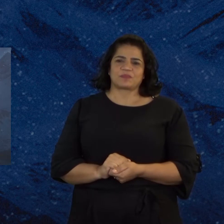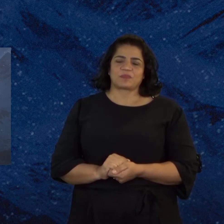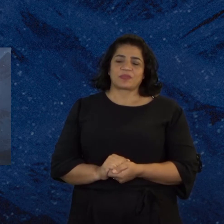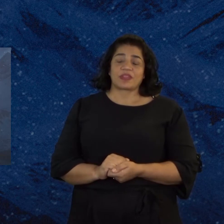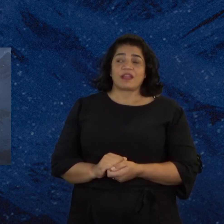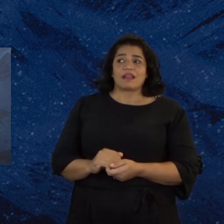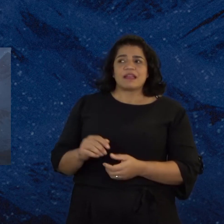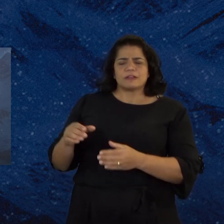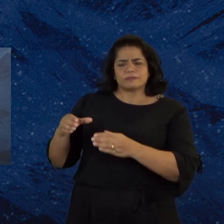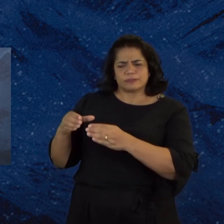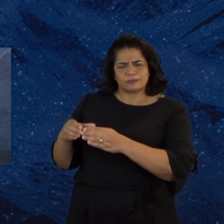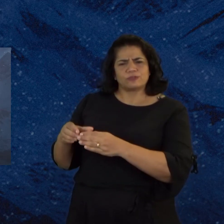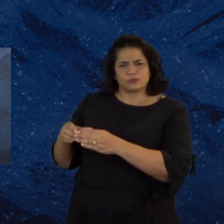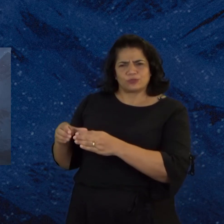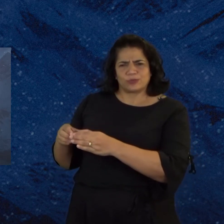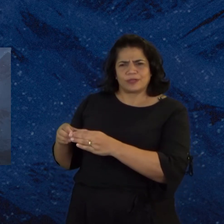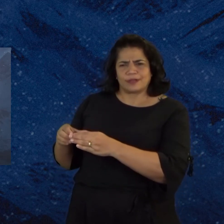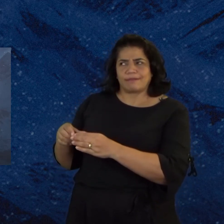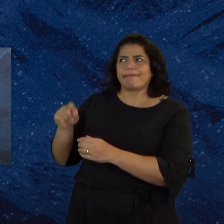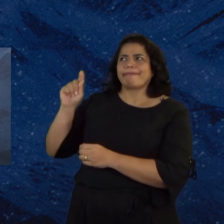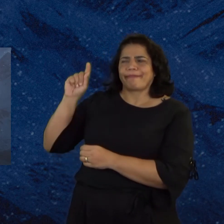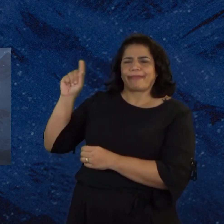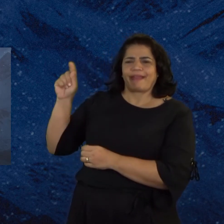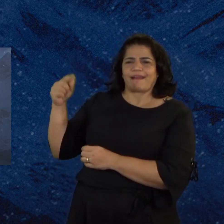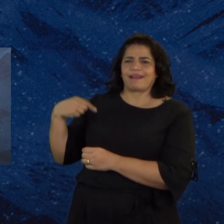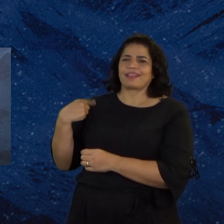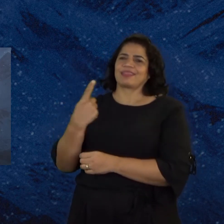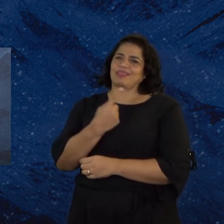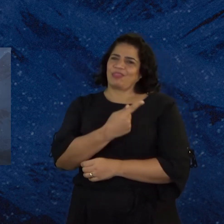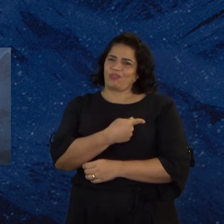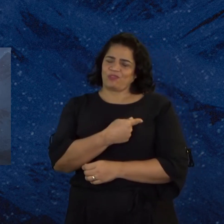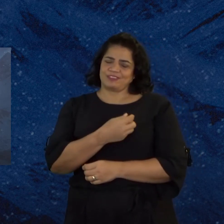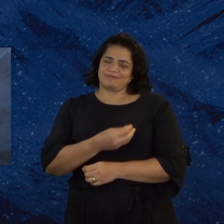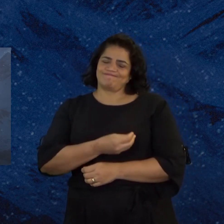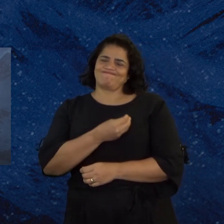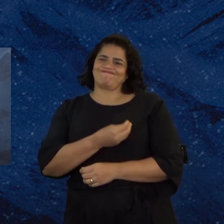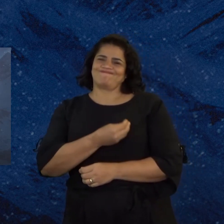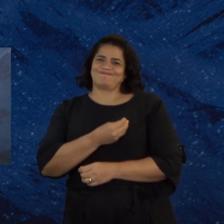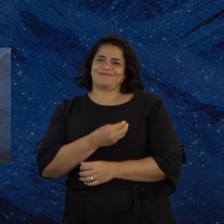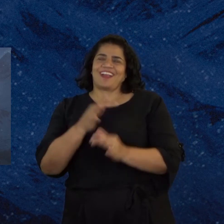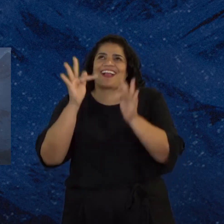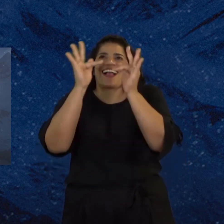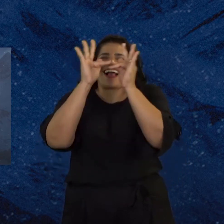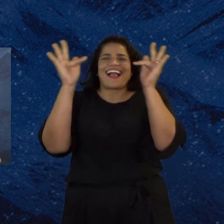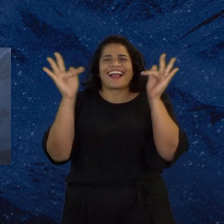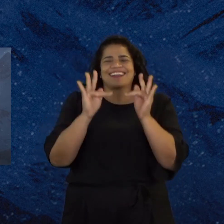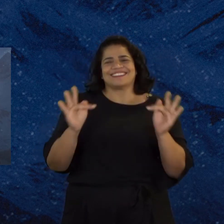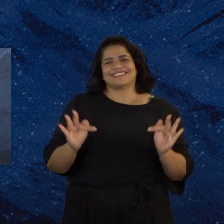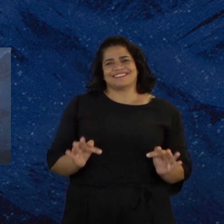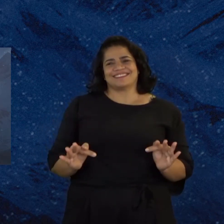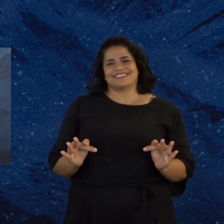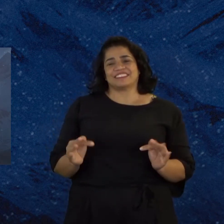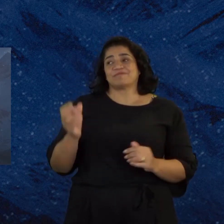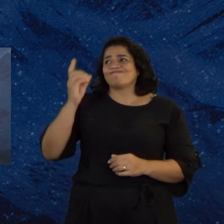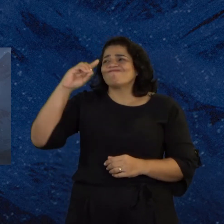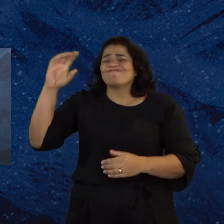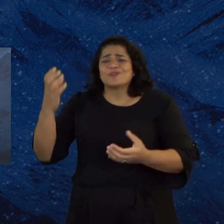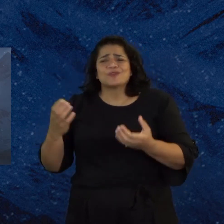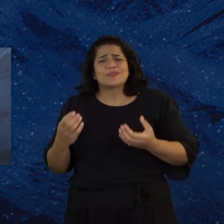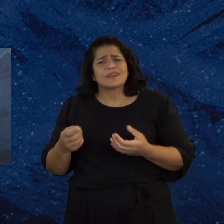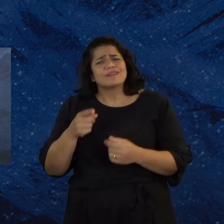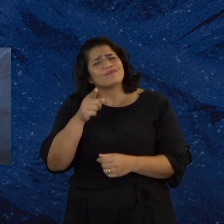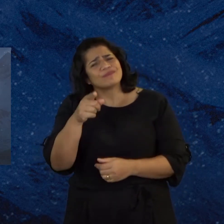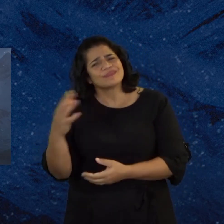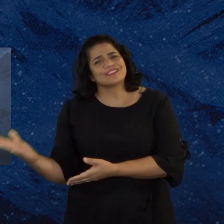Nesse lugar, nós vamos viver felizes. Deus quer para você,